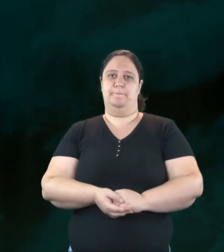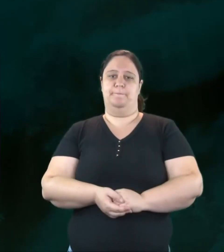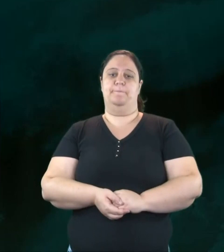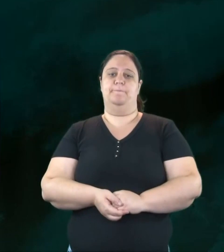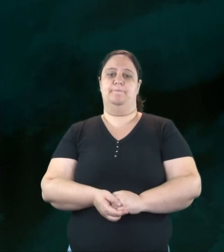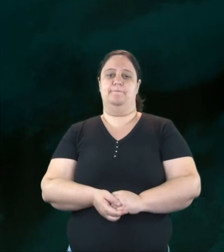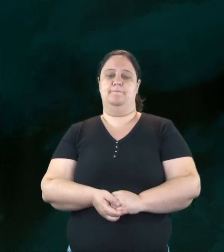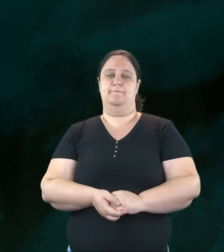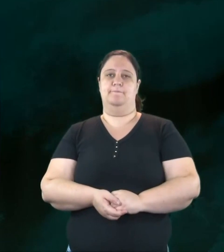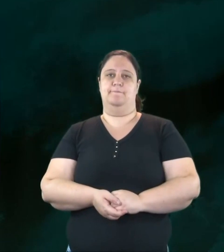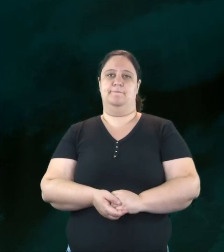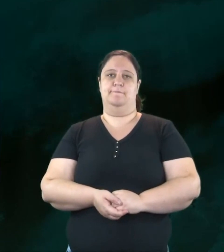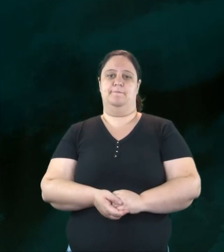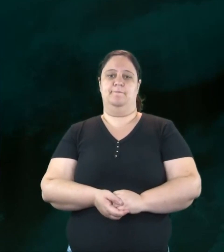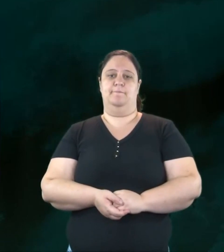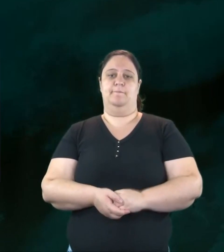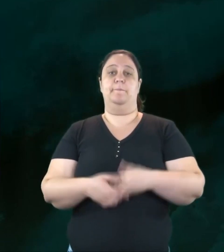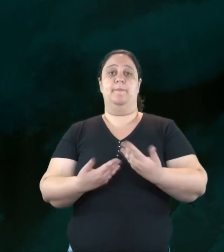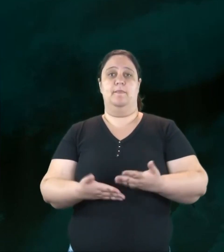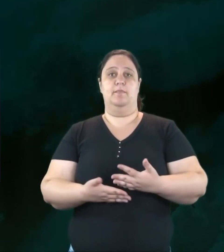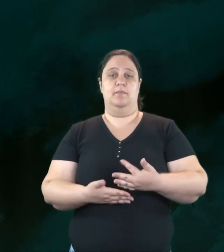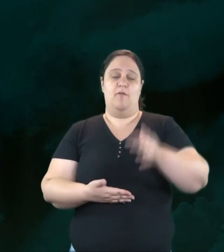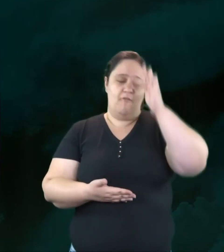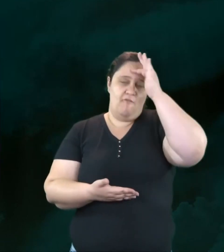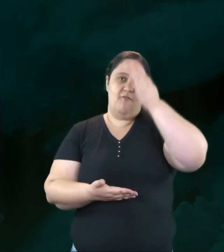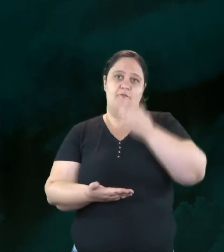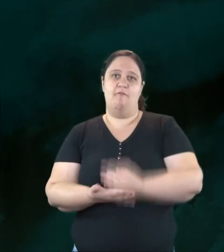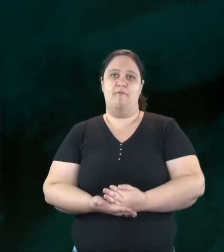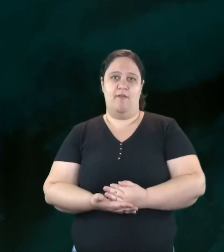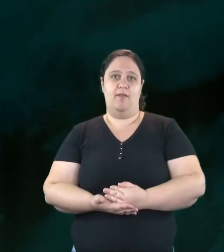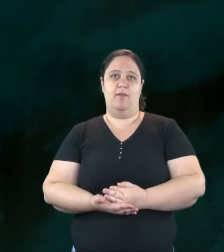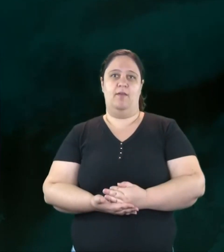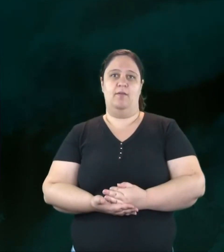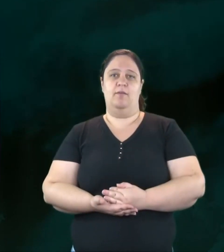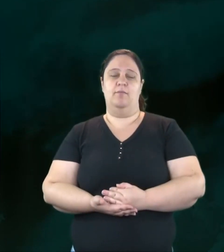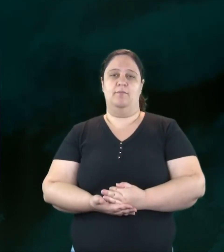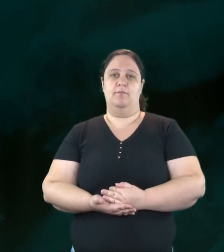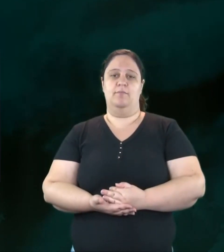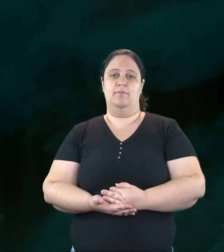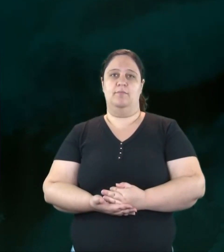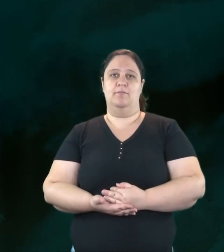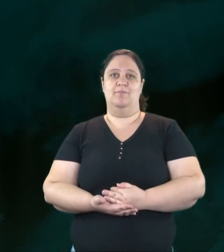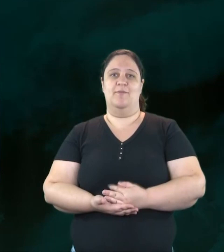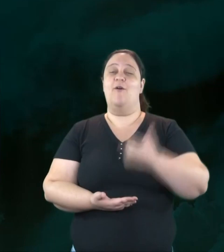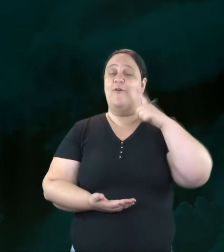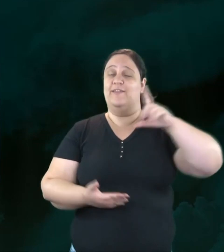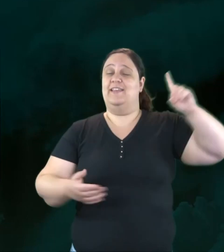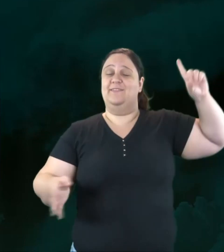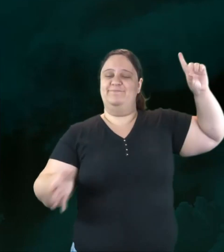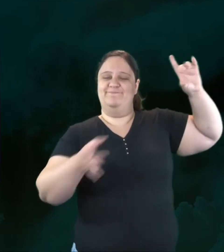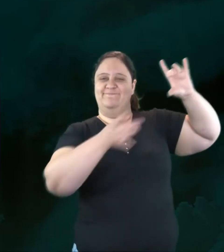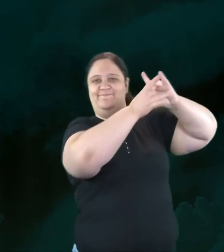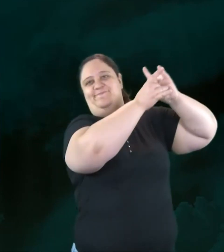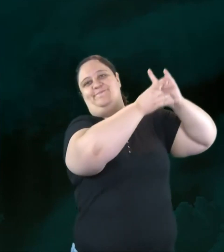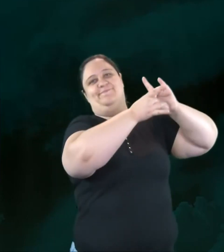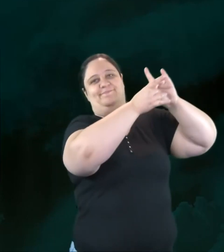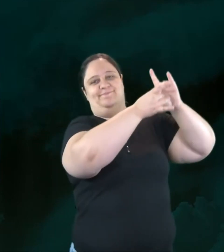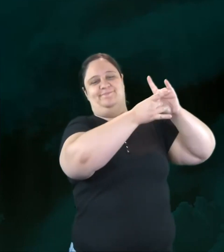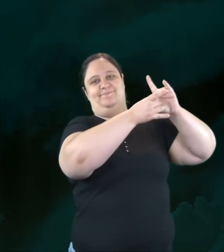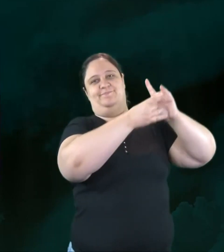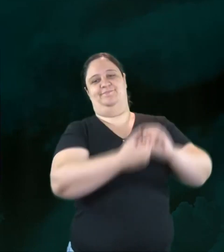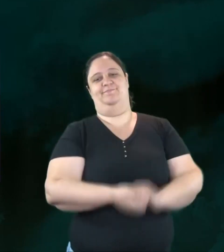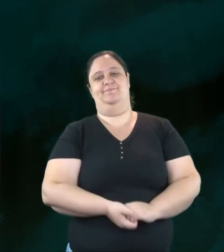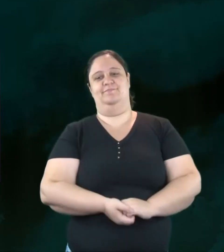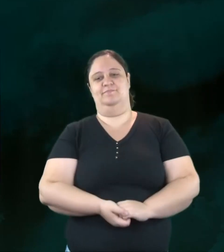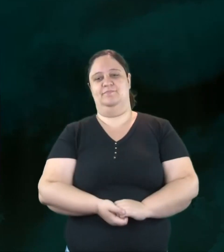E a fé vai ser por onde vai acontecer a reconexão do homem com Deus. Não